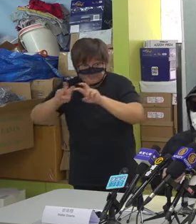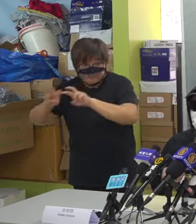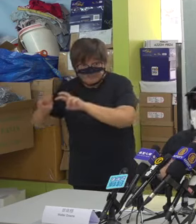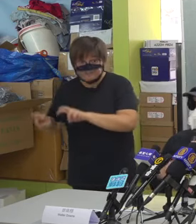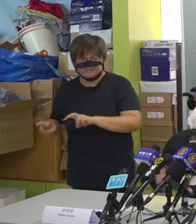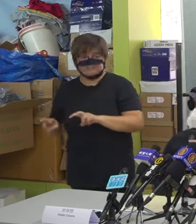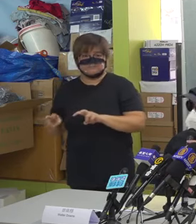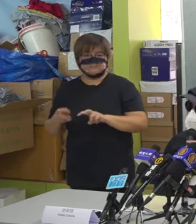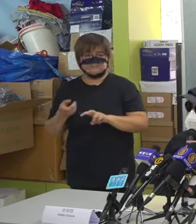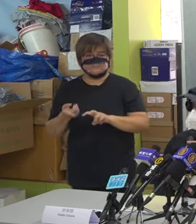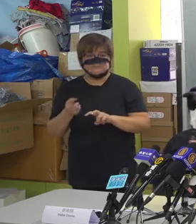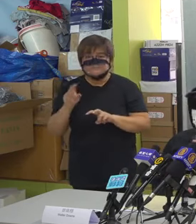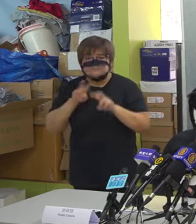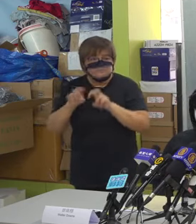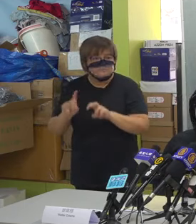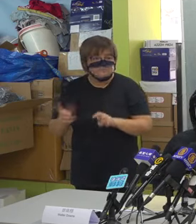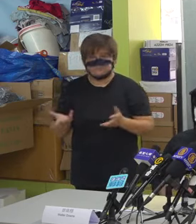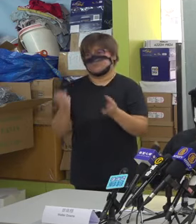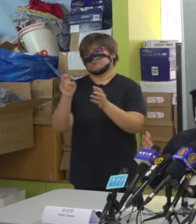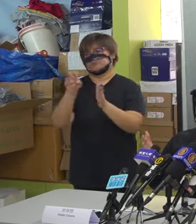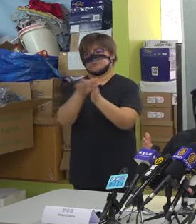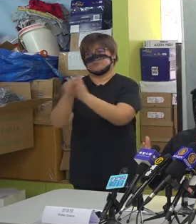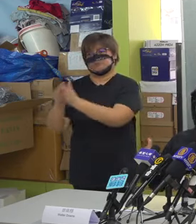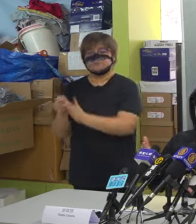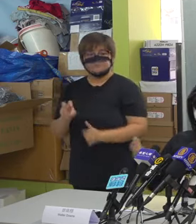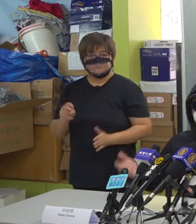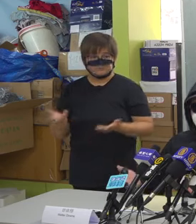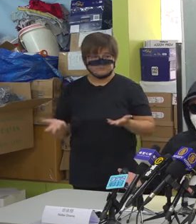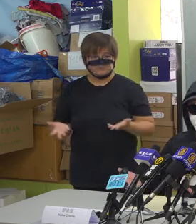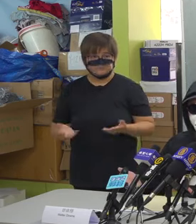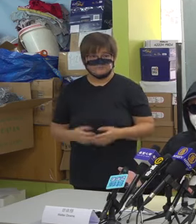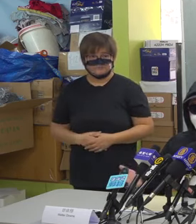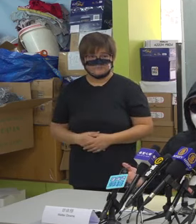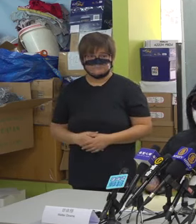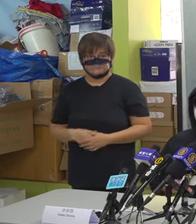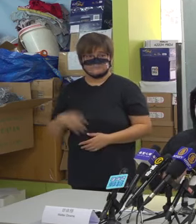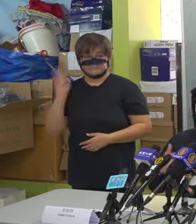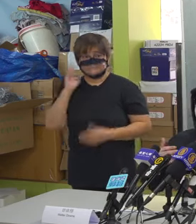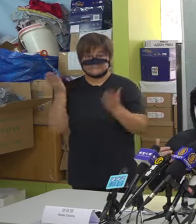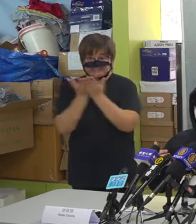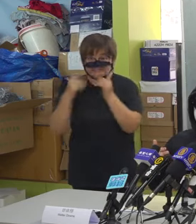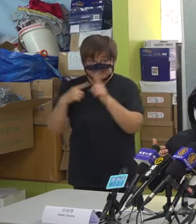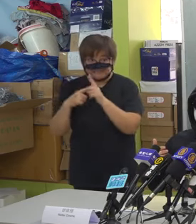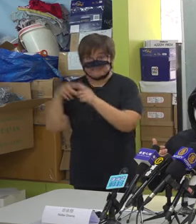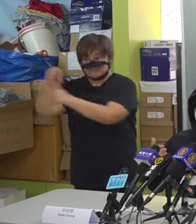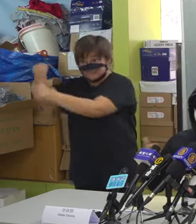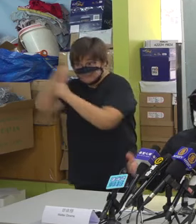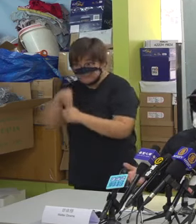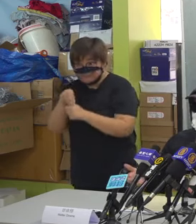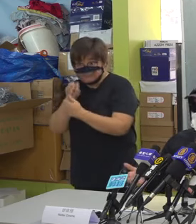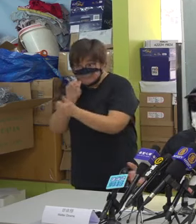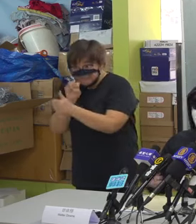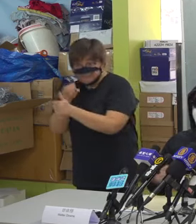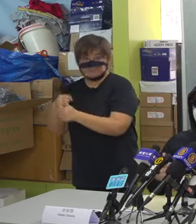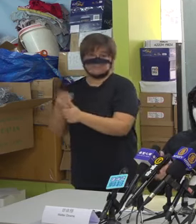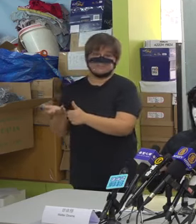候，他就一定會欠缺，正如是他沒有權力去傳召證人，傳召了 的人員